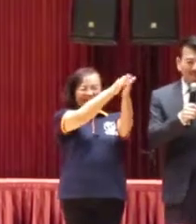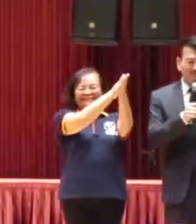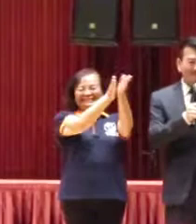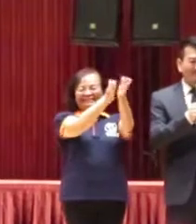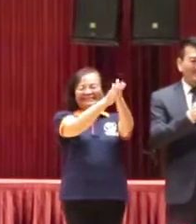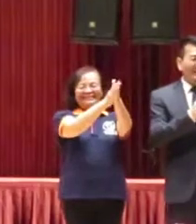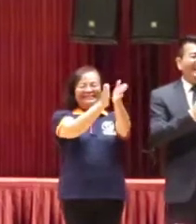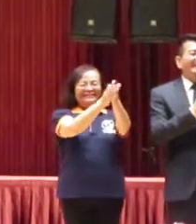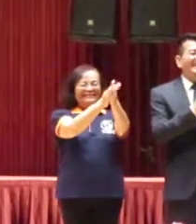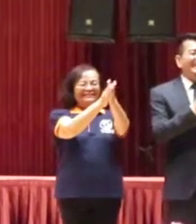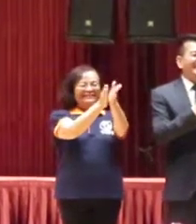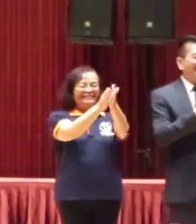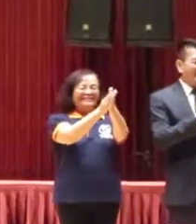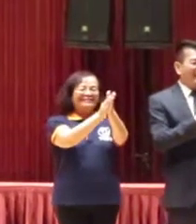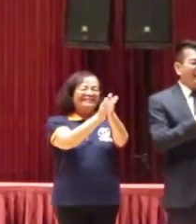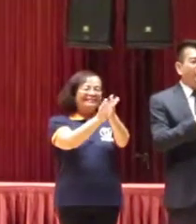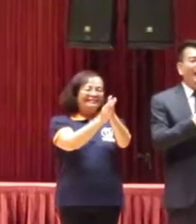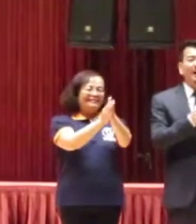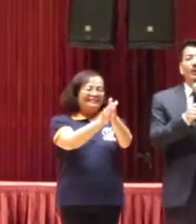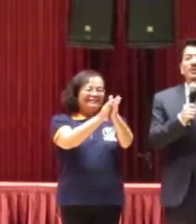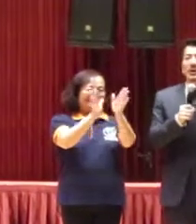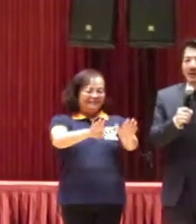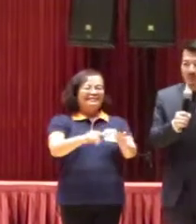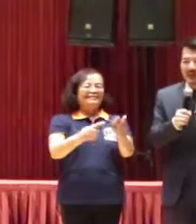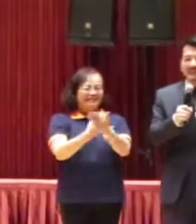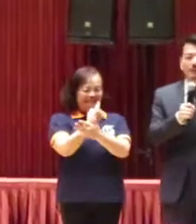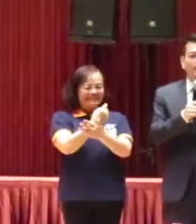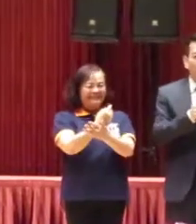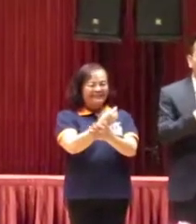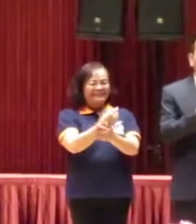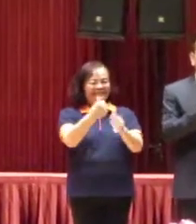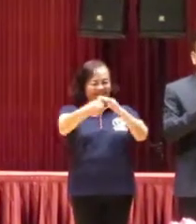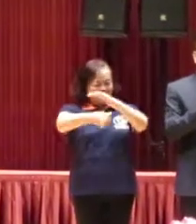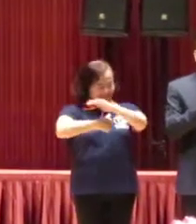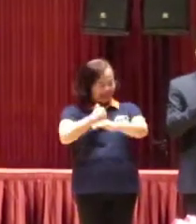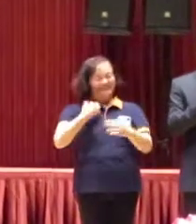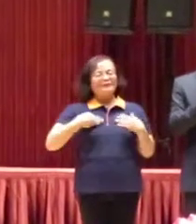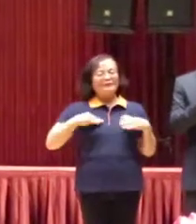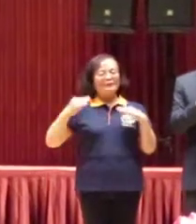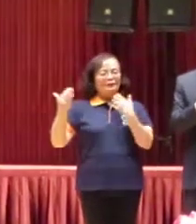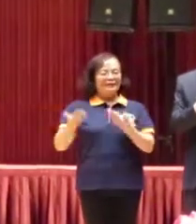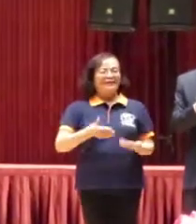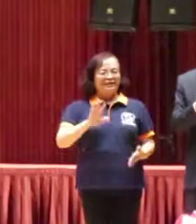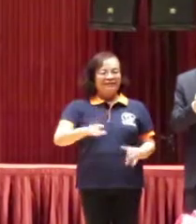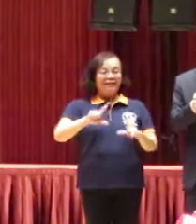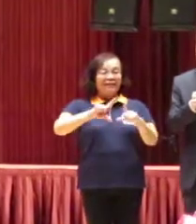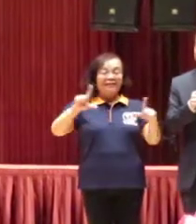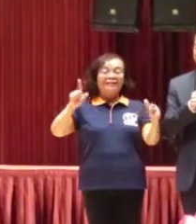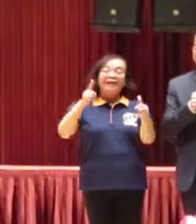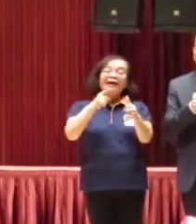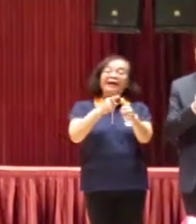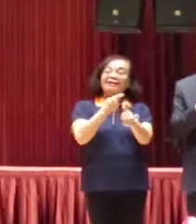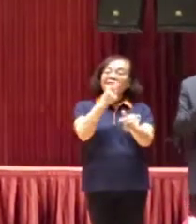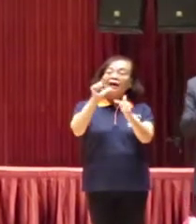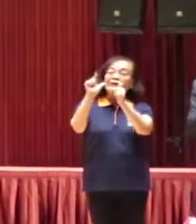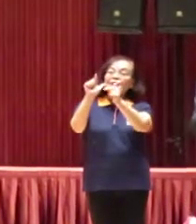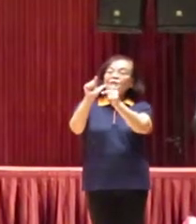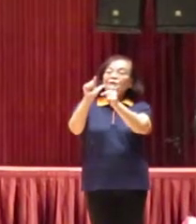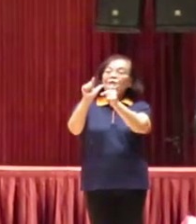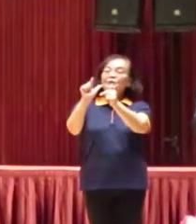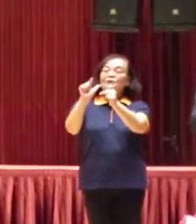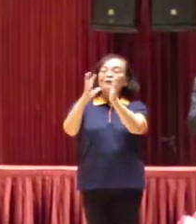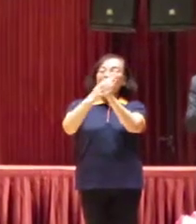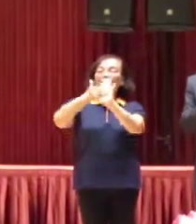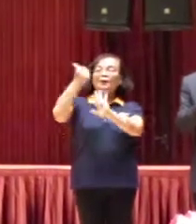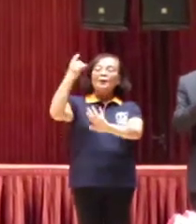好？今天只要进来的话呢，我就会鼓掌一次，我就欢迎一次哈。大甲区的模范妈妈伫倒位咧？抱一下过